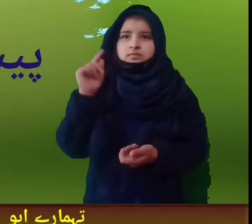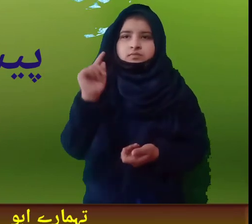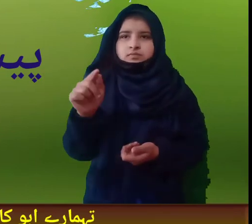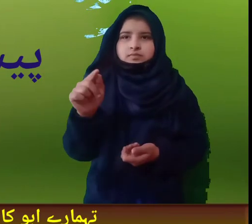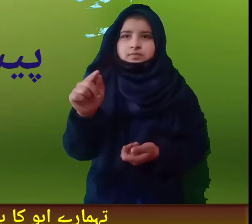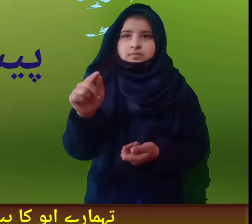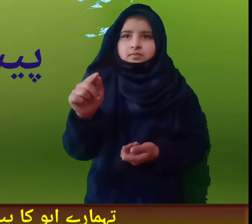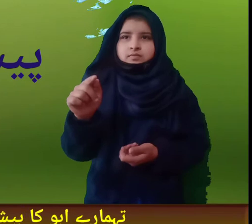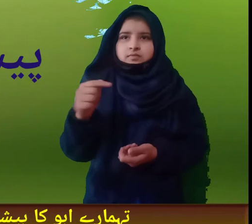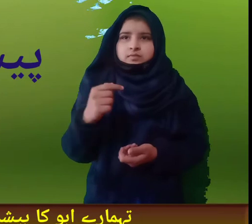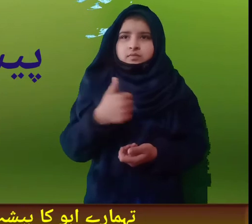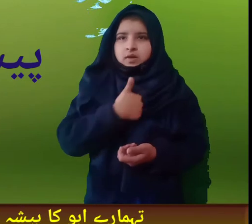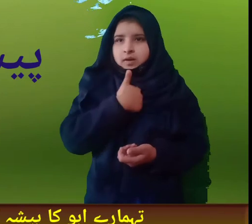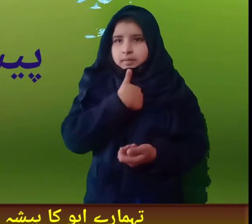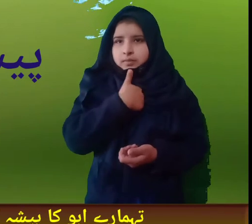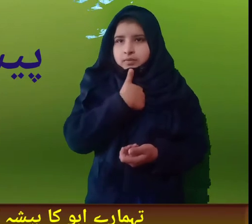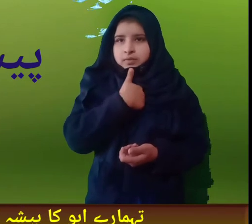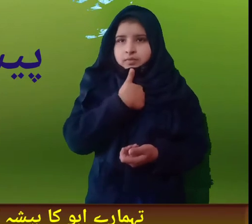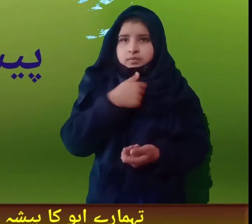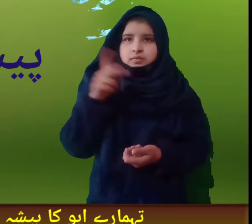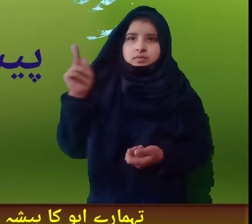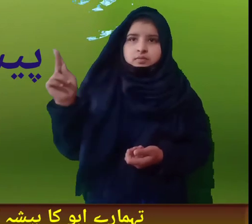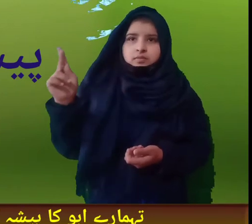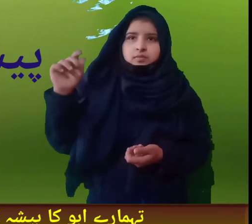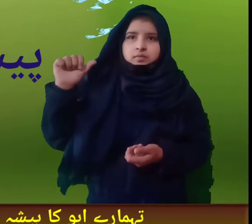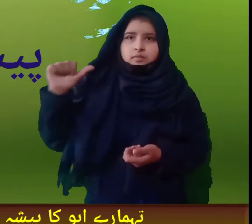तुम्हारे अब्बू का